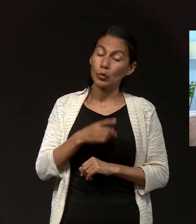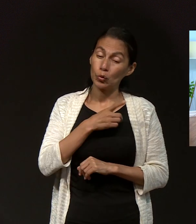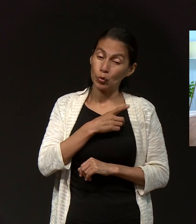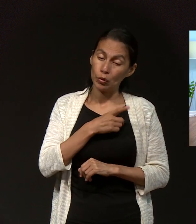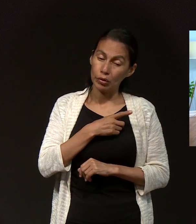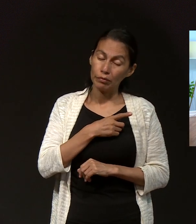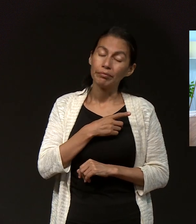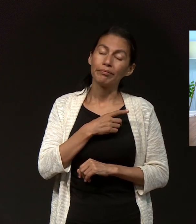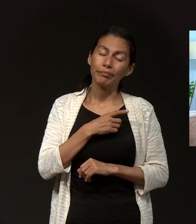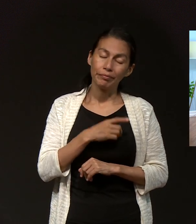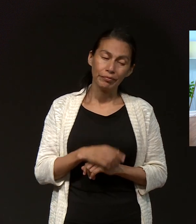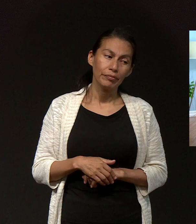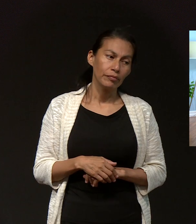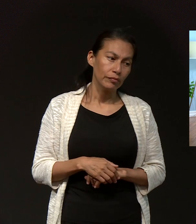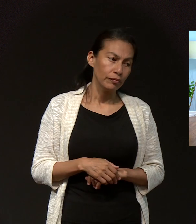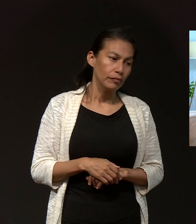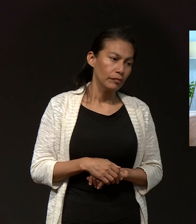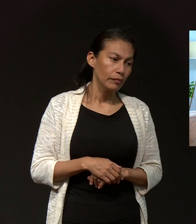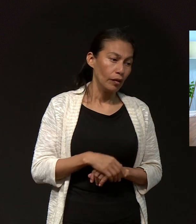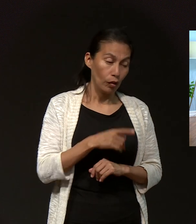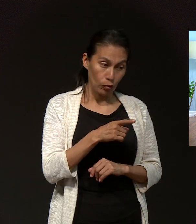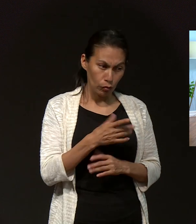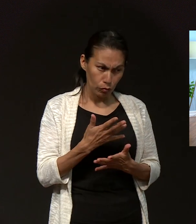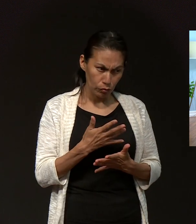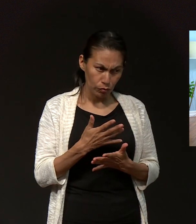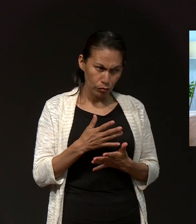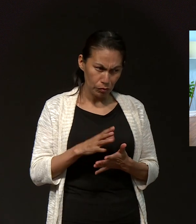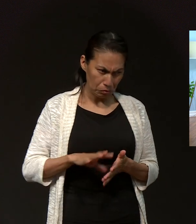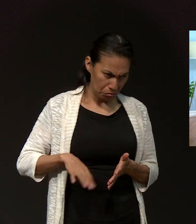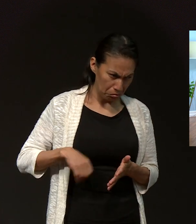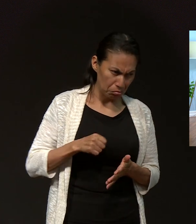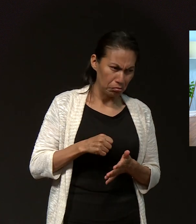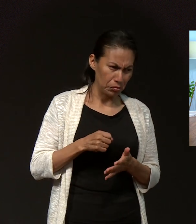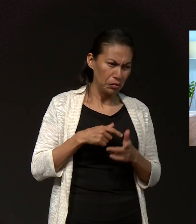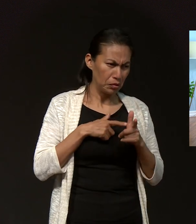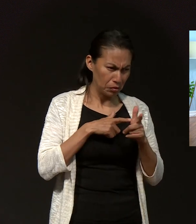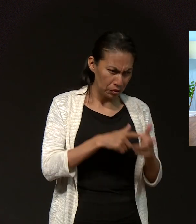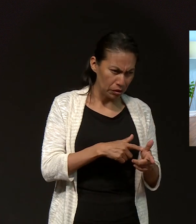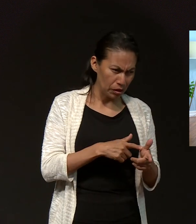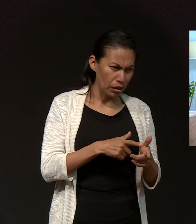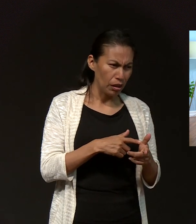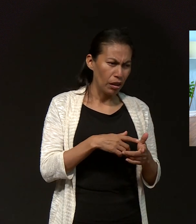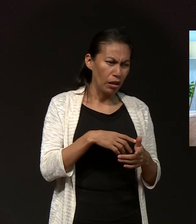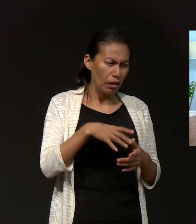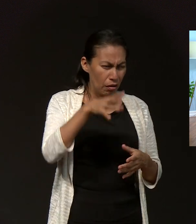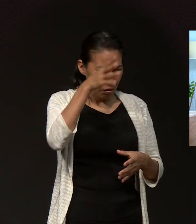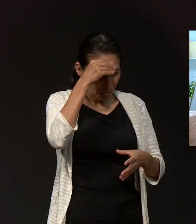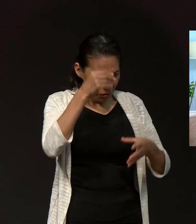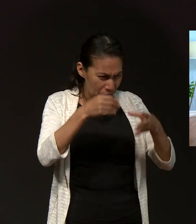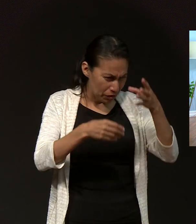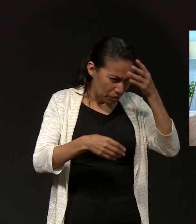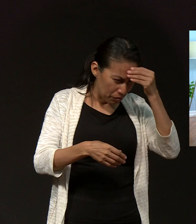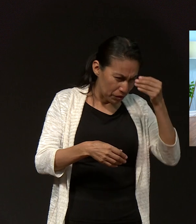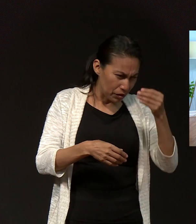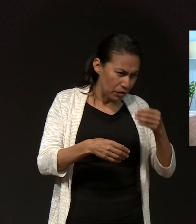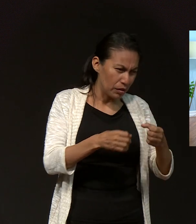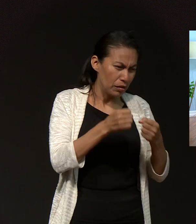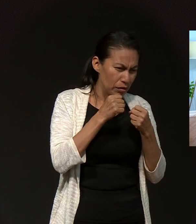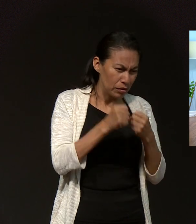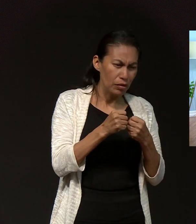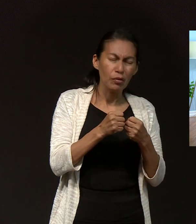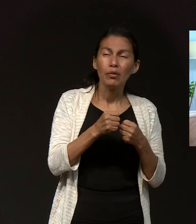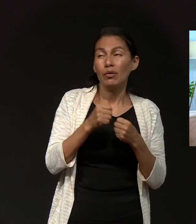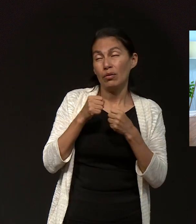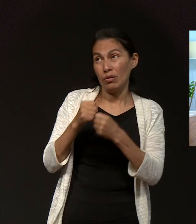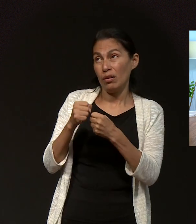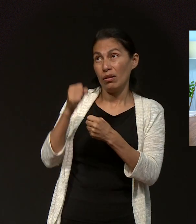realmente. Ella solita, sí. Y así, con esa perseverancia, con ese deseo de crecer...